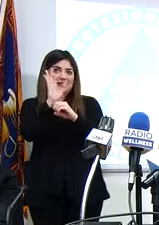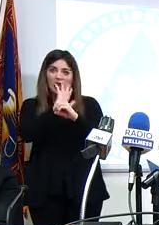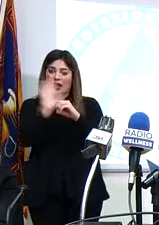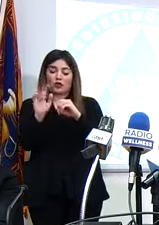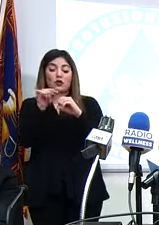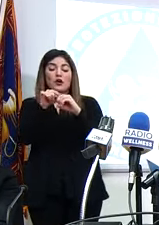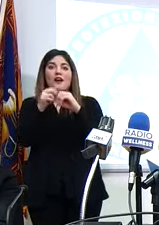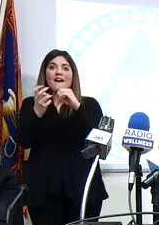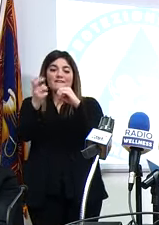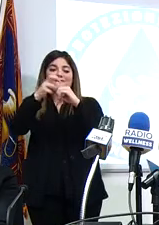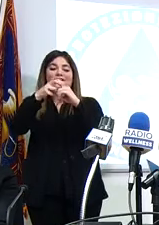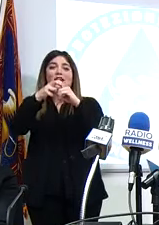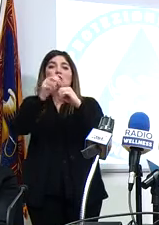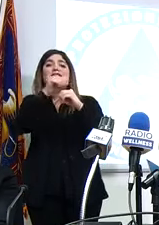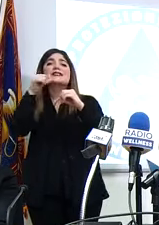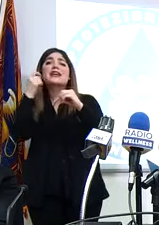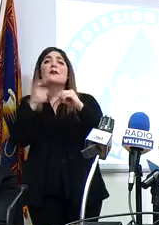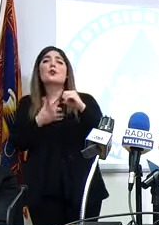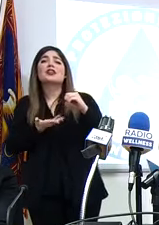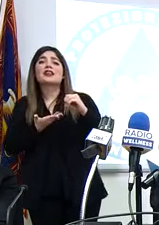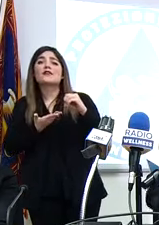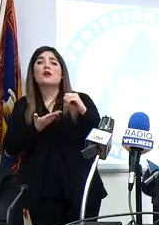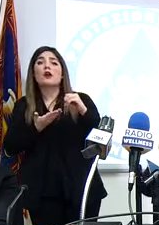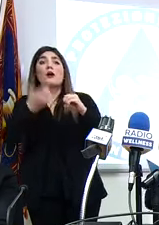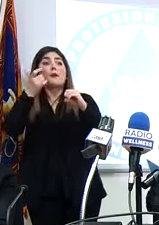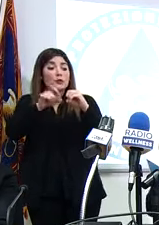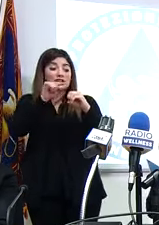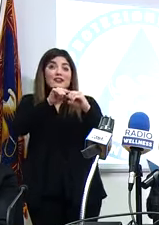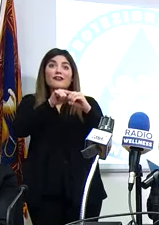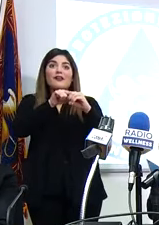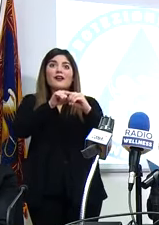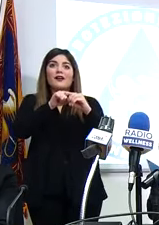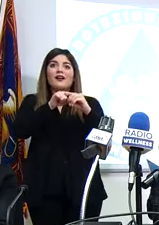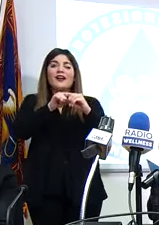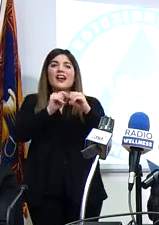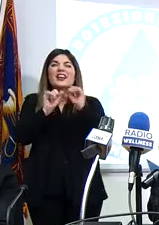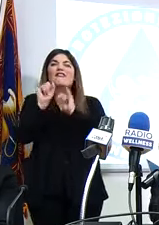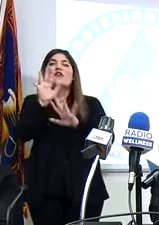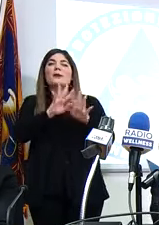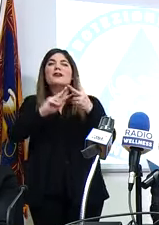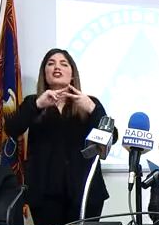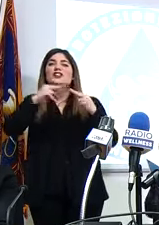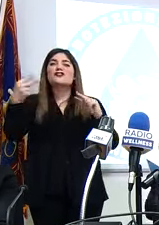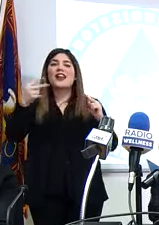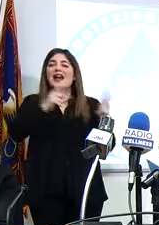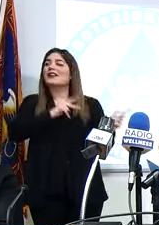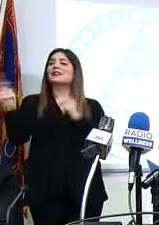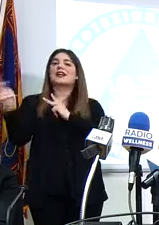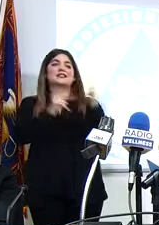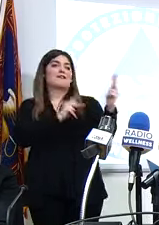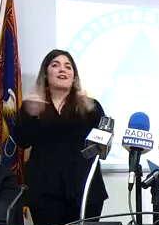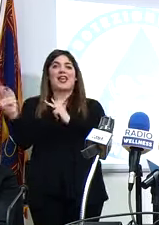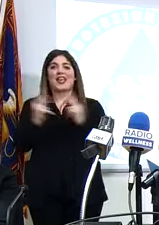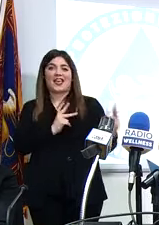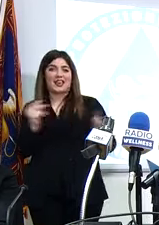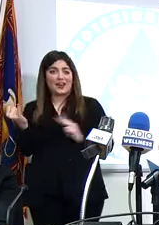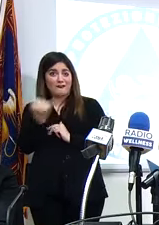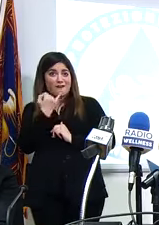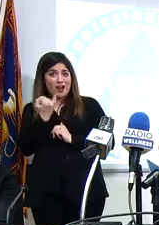virus? Perché i virus sono il miglior sistema di trasferire l'informazione genetica, perché sono evoluti con l'uomo in milioni di